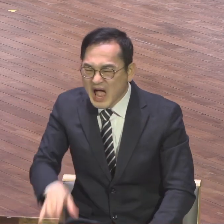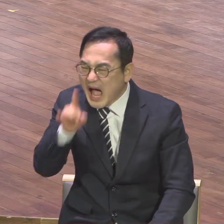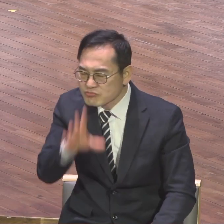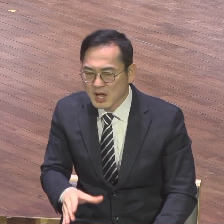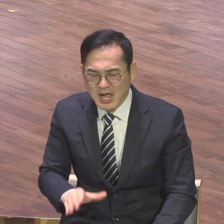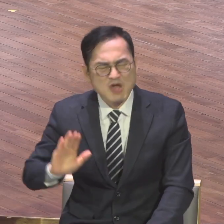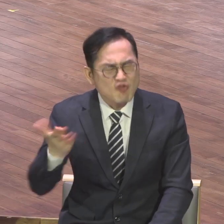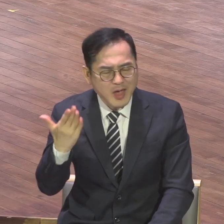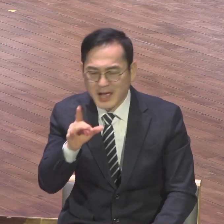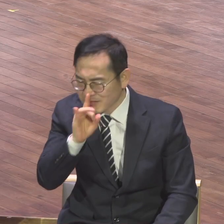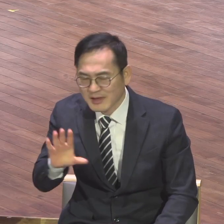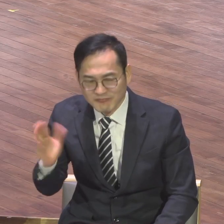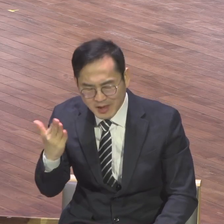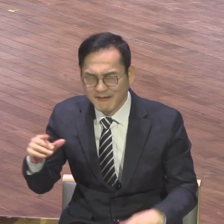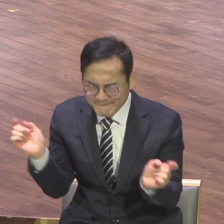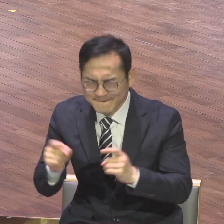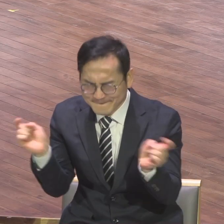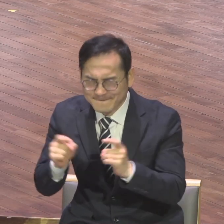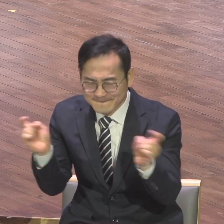된다, 서로 이렇게